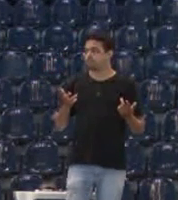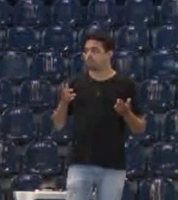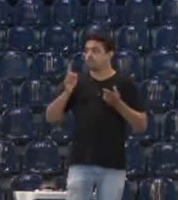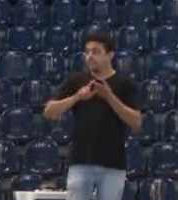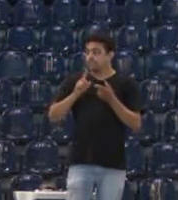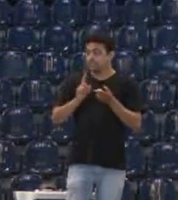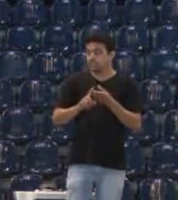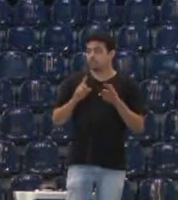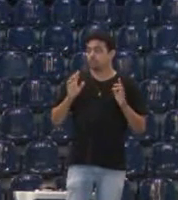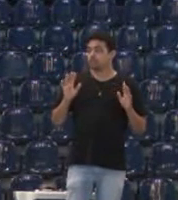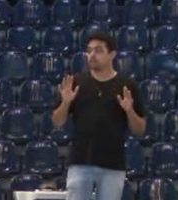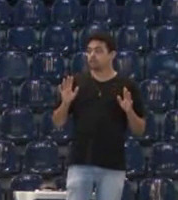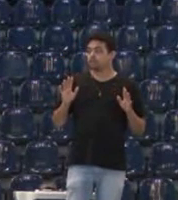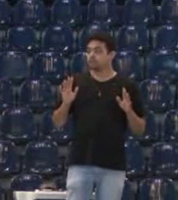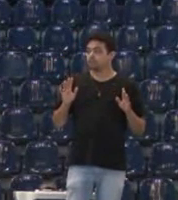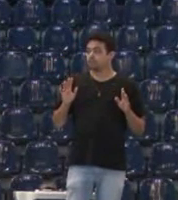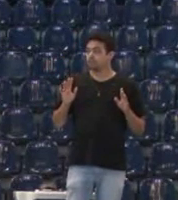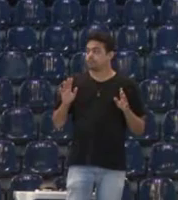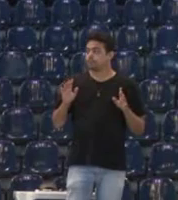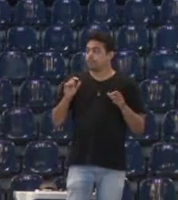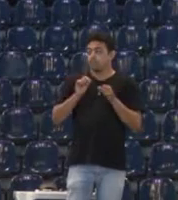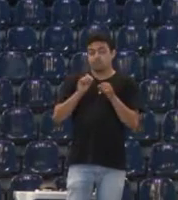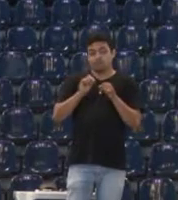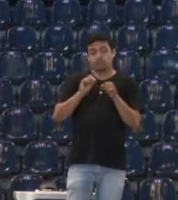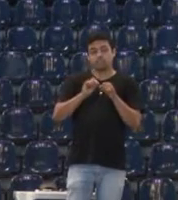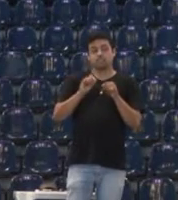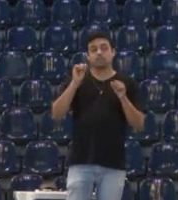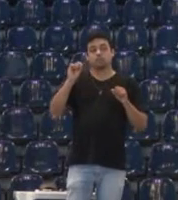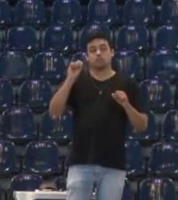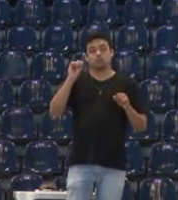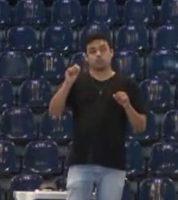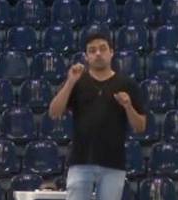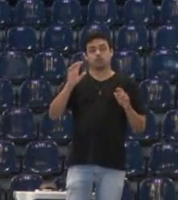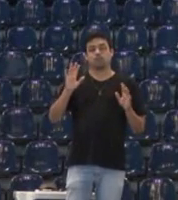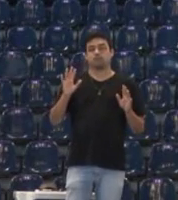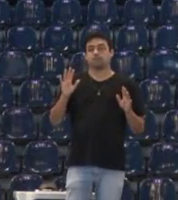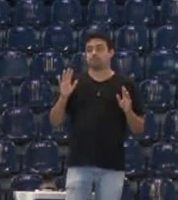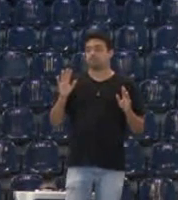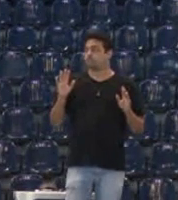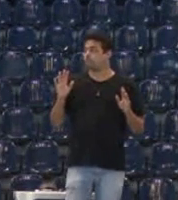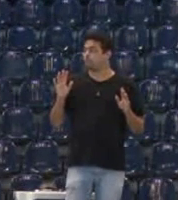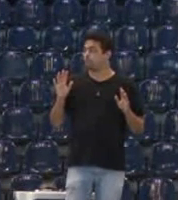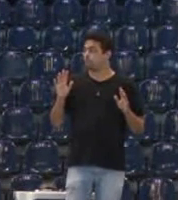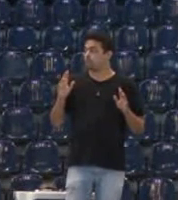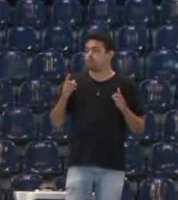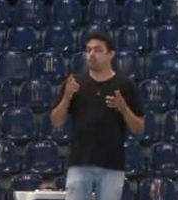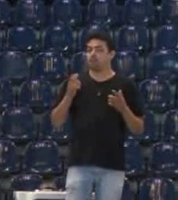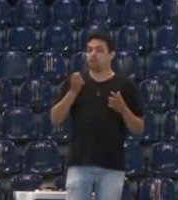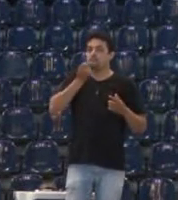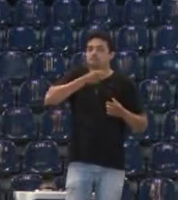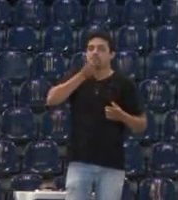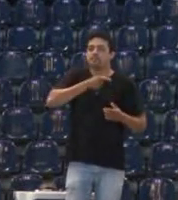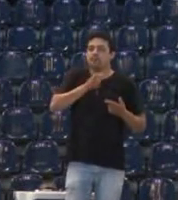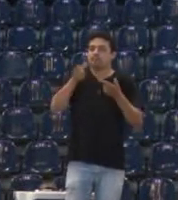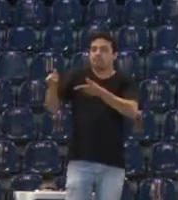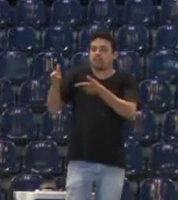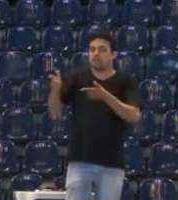ou então fazer o auge da depravação que é fresca